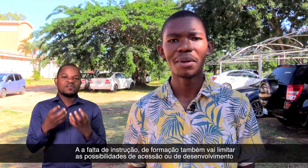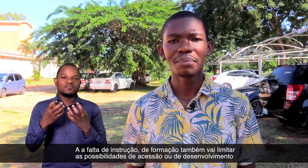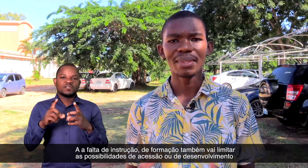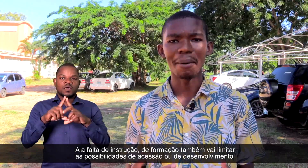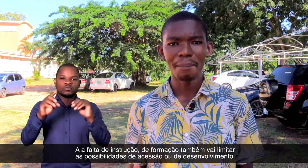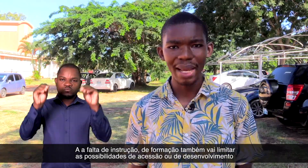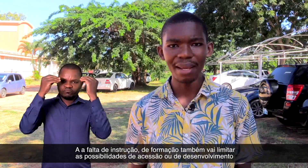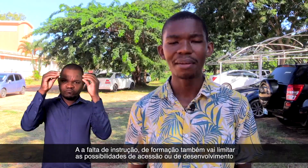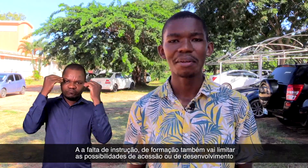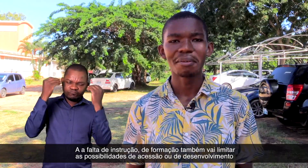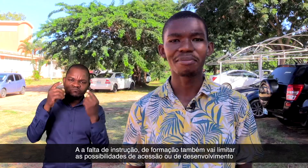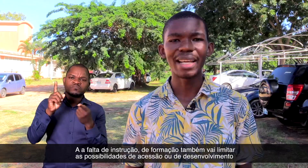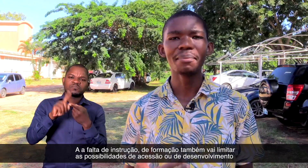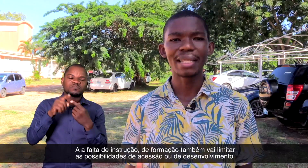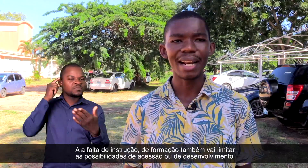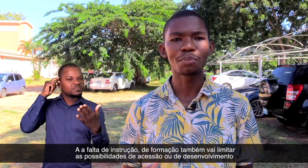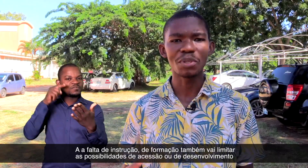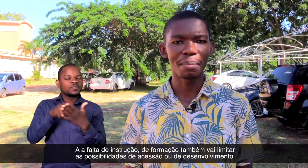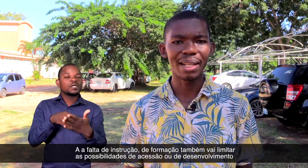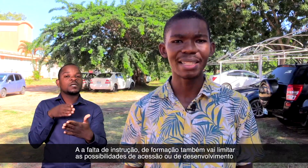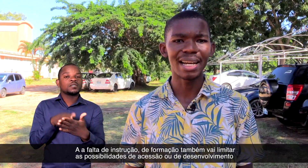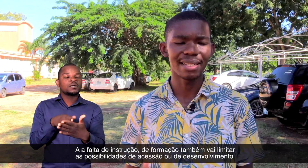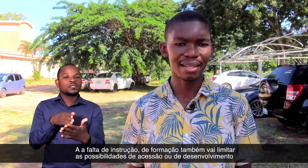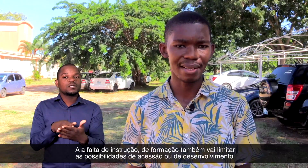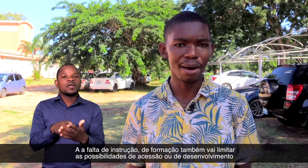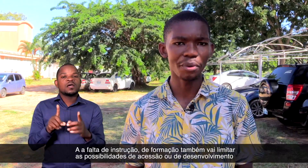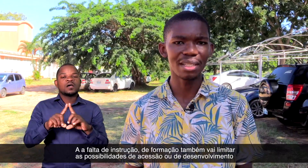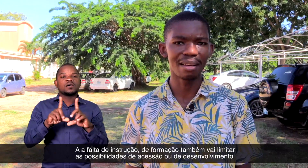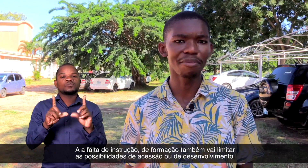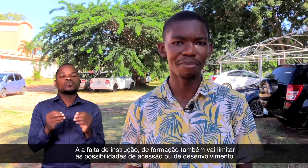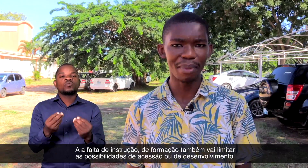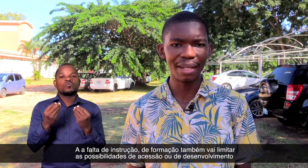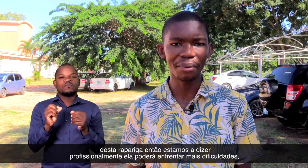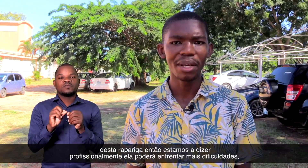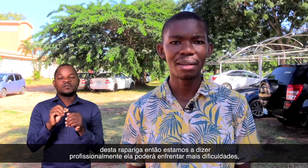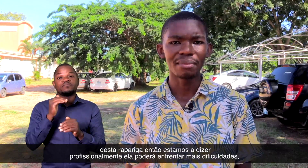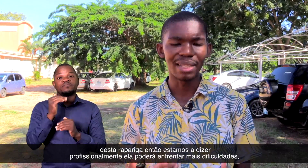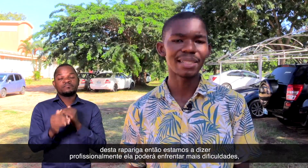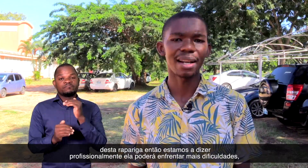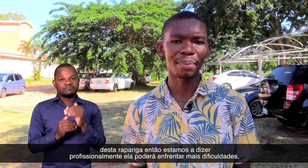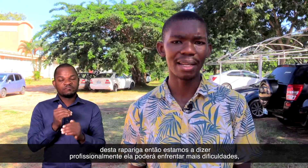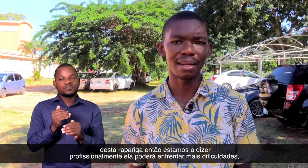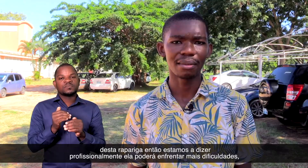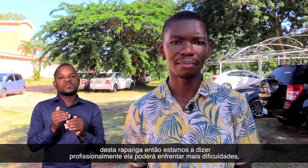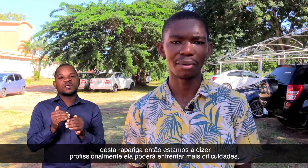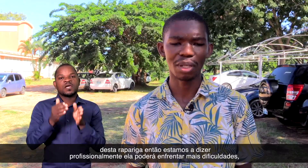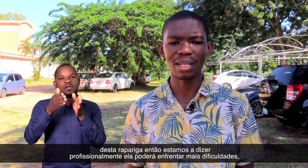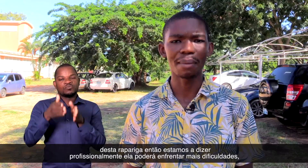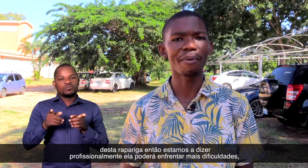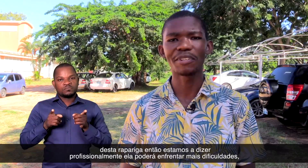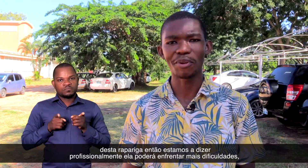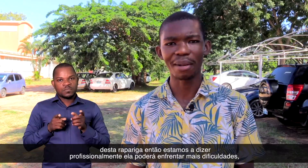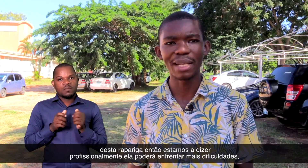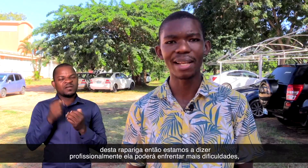formação também vai limitar as possibilidades de ascensão ou de desenvolvimento desta rapariga. Então, estamos a